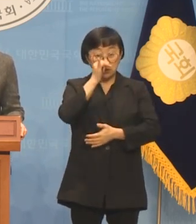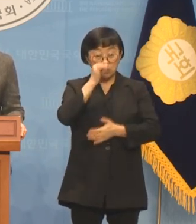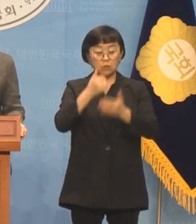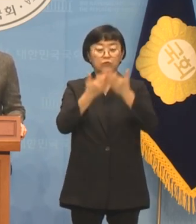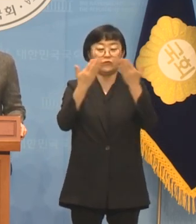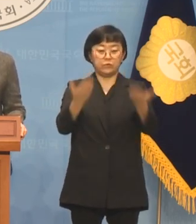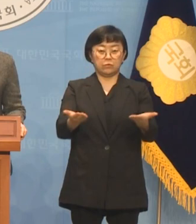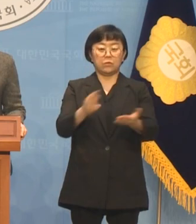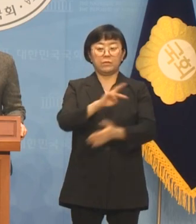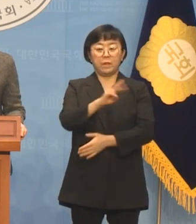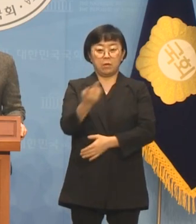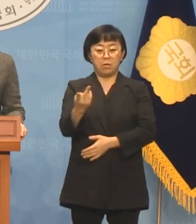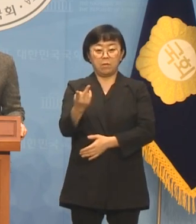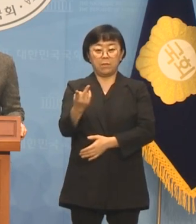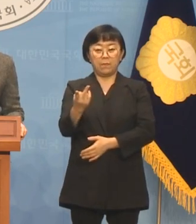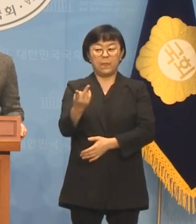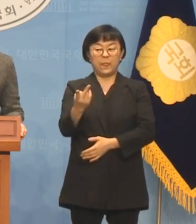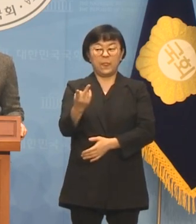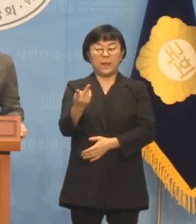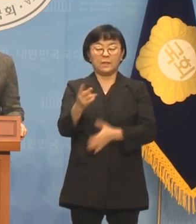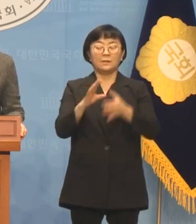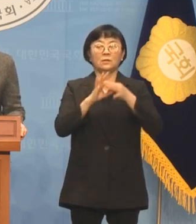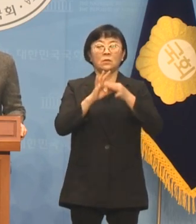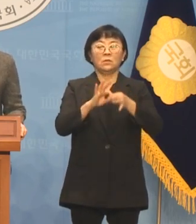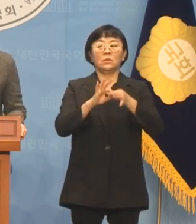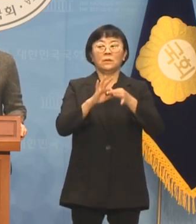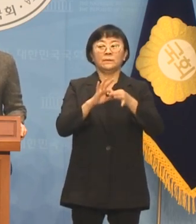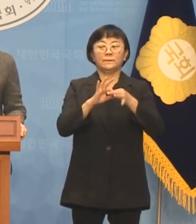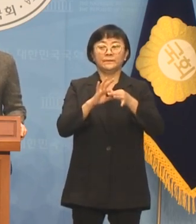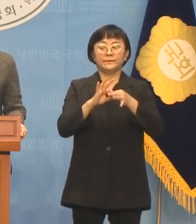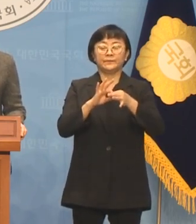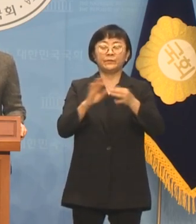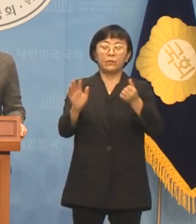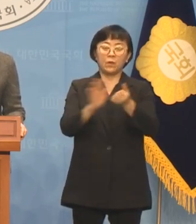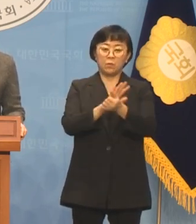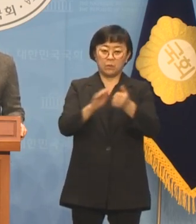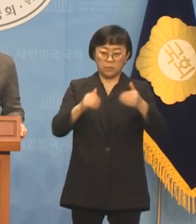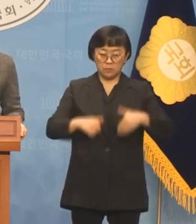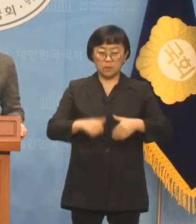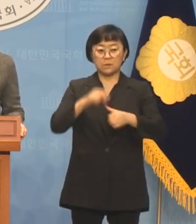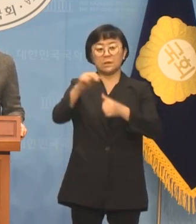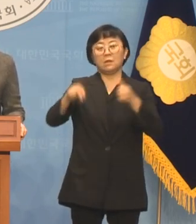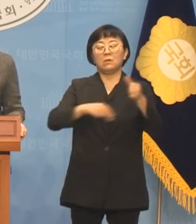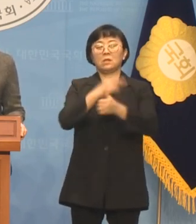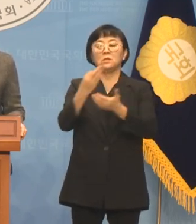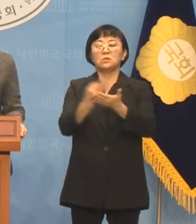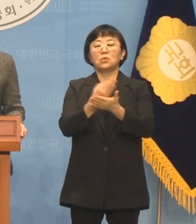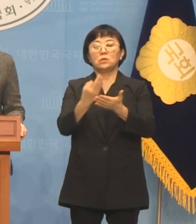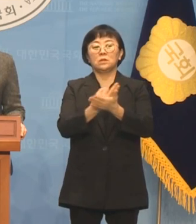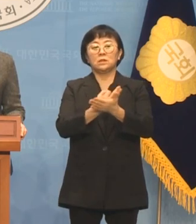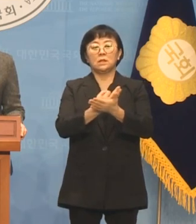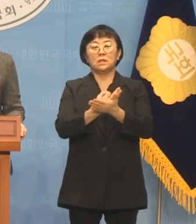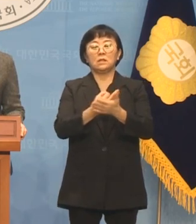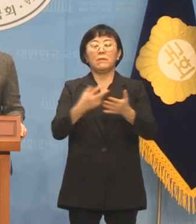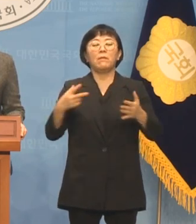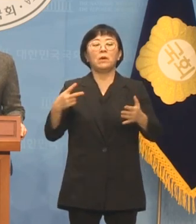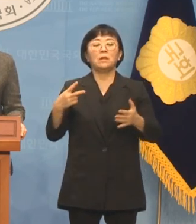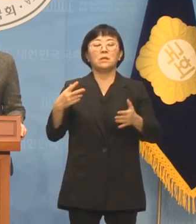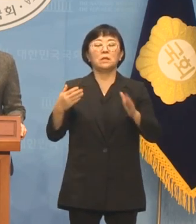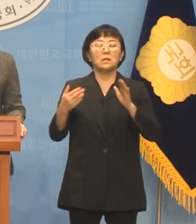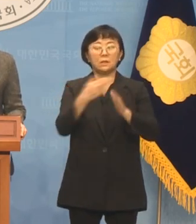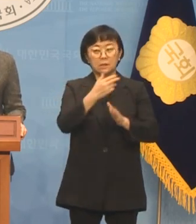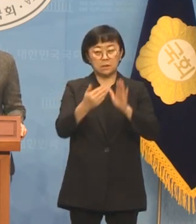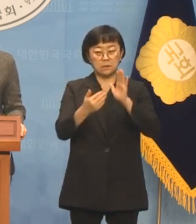전환하겠습니다. 유급 휴직 전환을 통해서 돌봄이 필요한 상황에서 소득이 단절되지 않도록